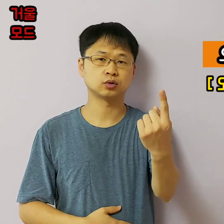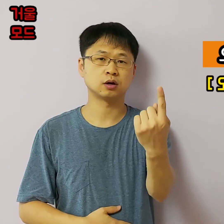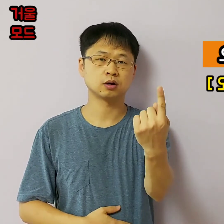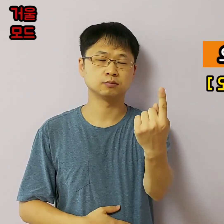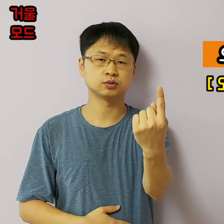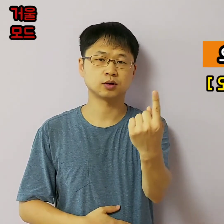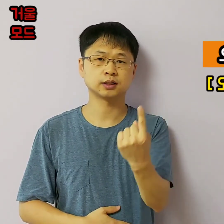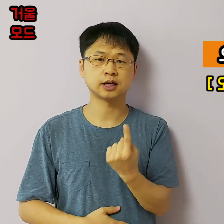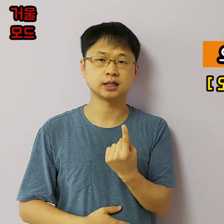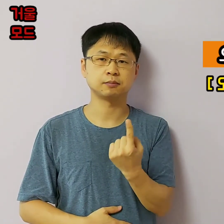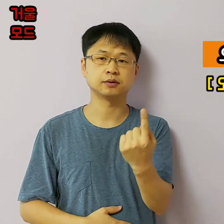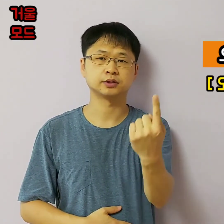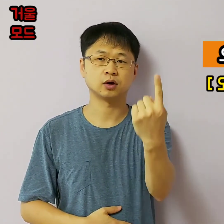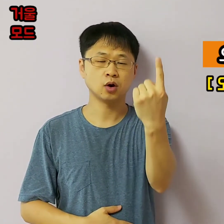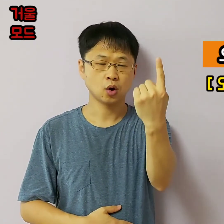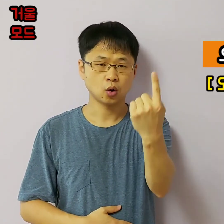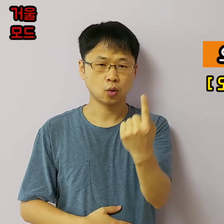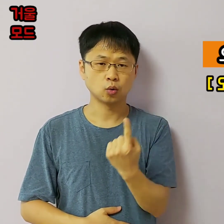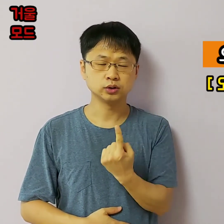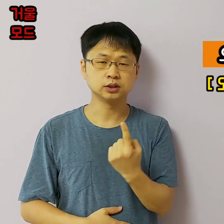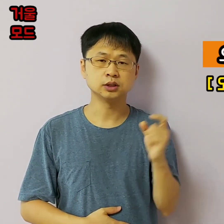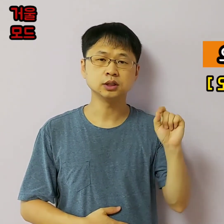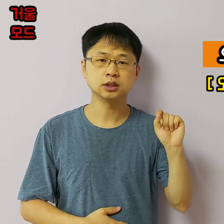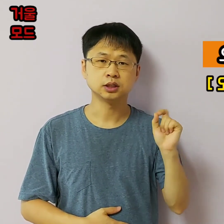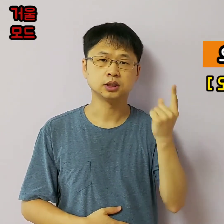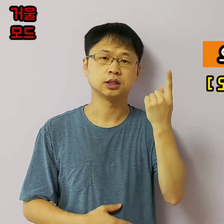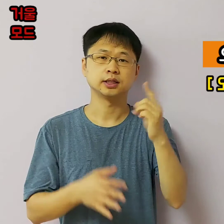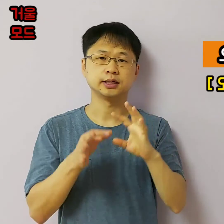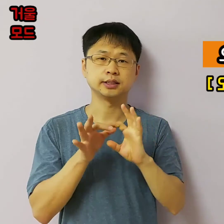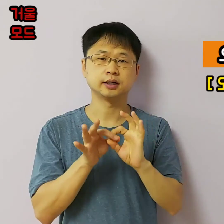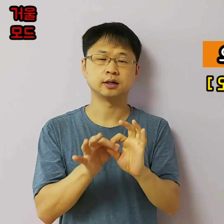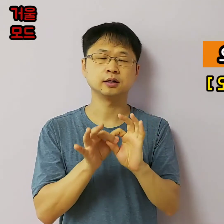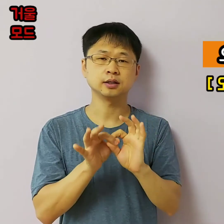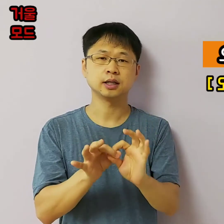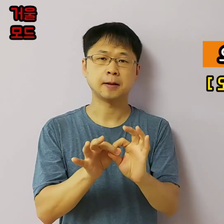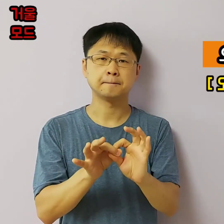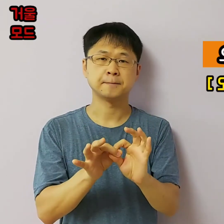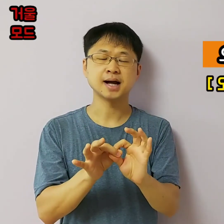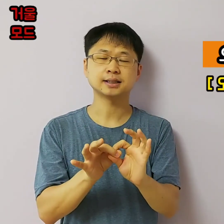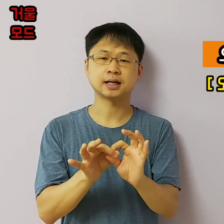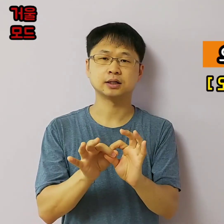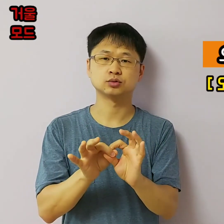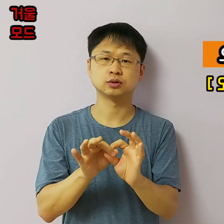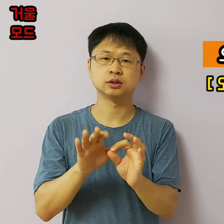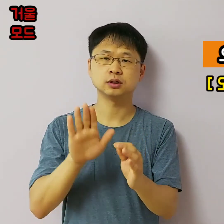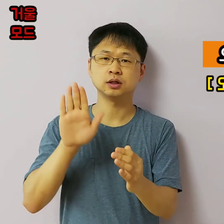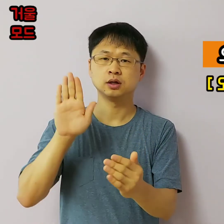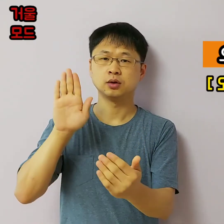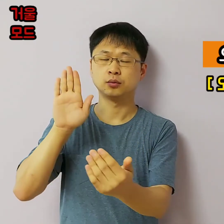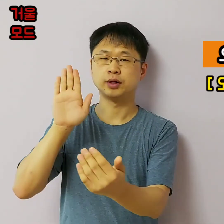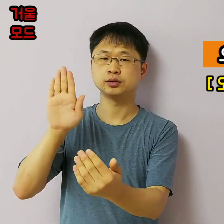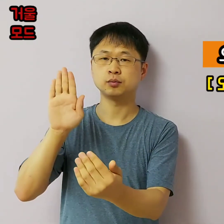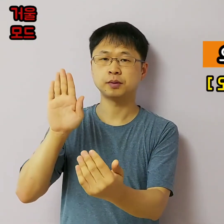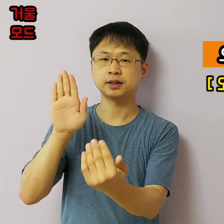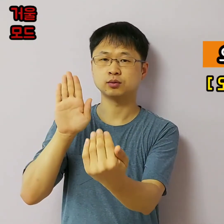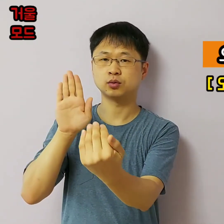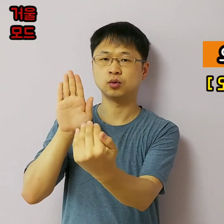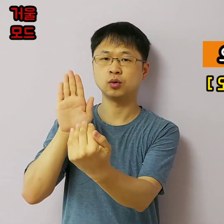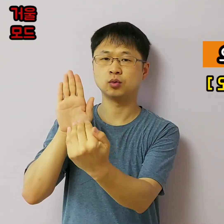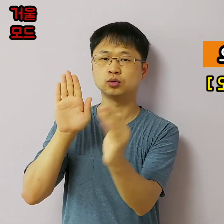수어 검지손가락 당기기 배웠죠. 오는 인연 막다라는 수어는 왼손바닥으로